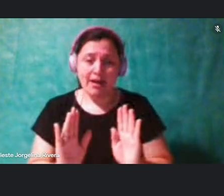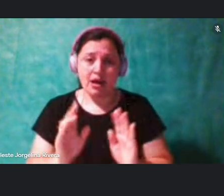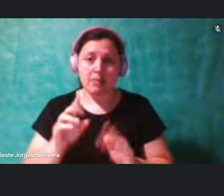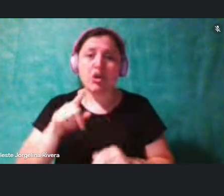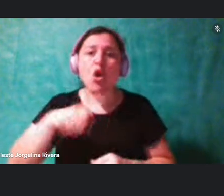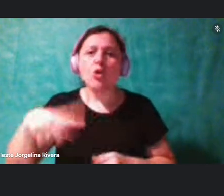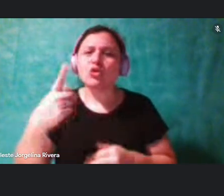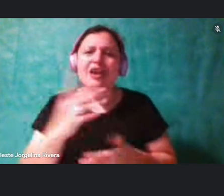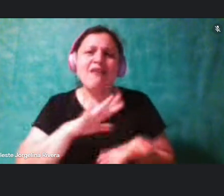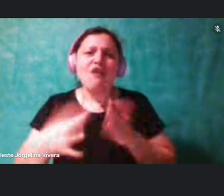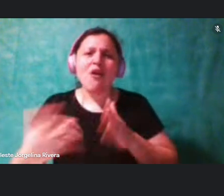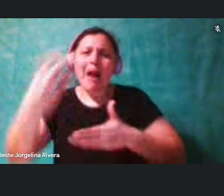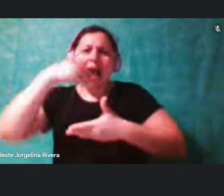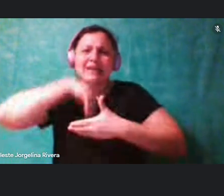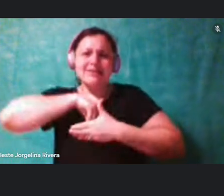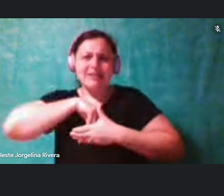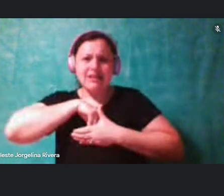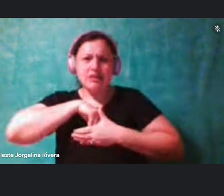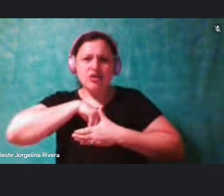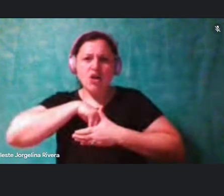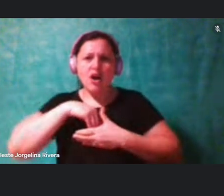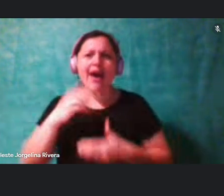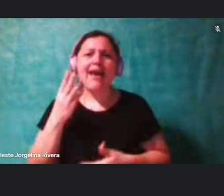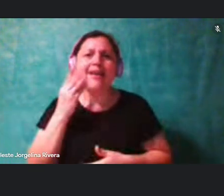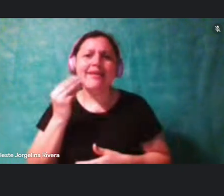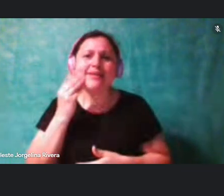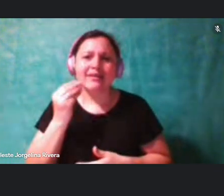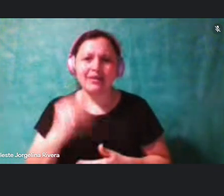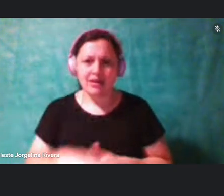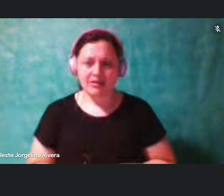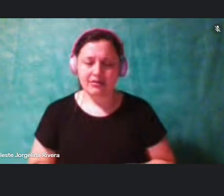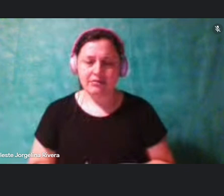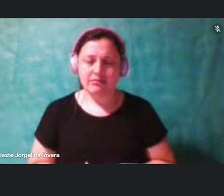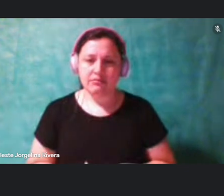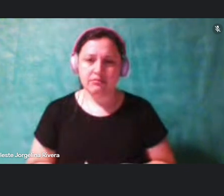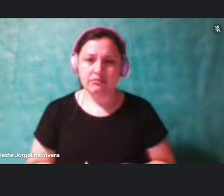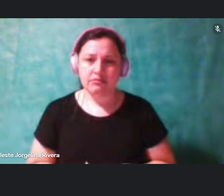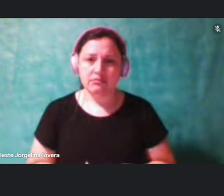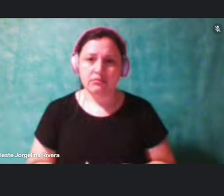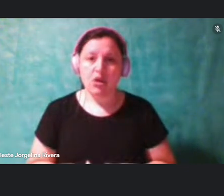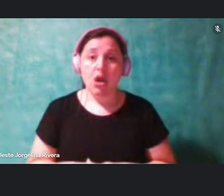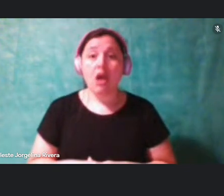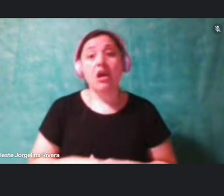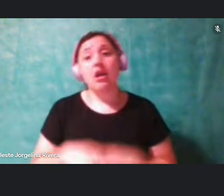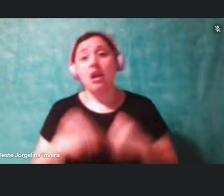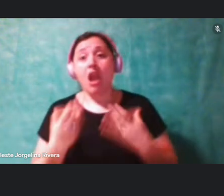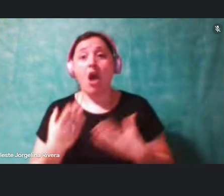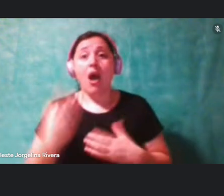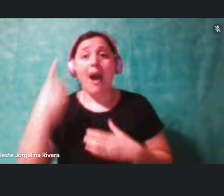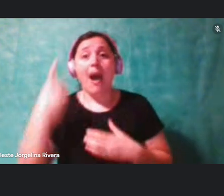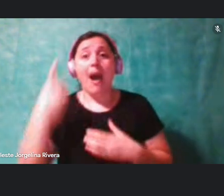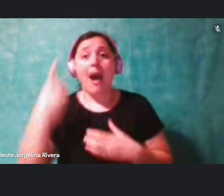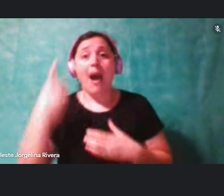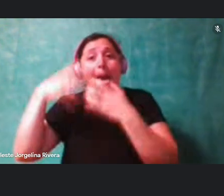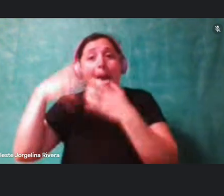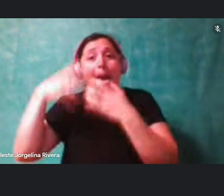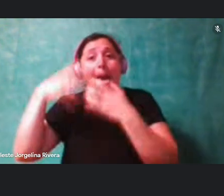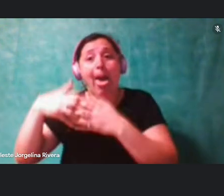¿sí? Entonces, no es solamente cuestión de comprensión en el momento que se explica. Es también